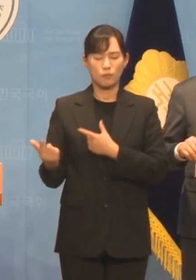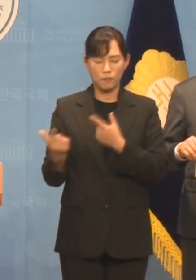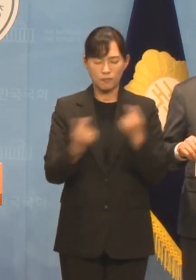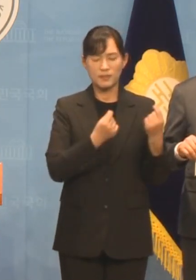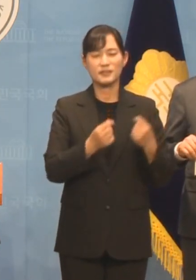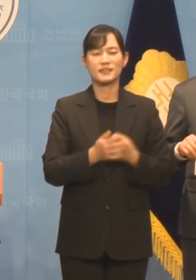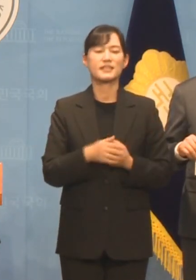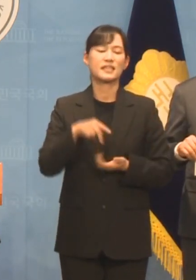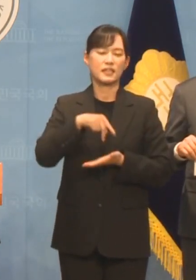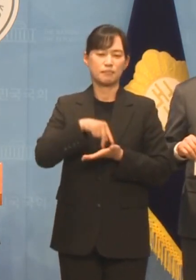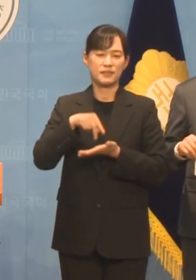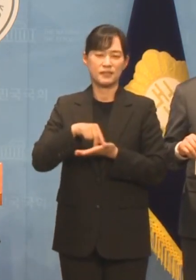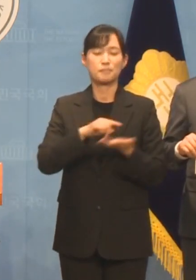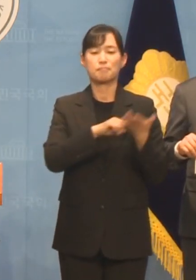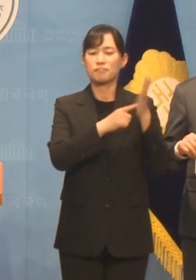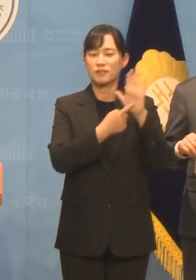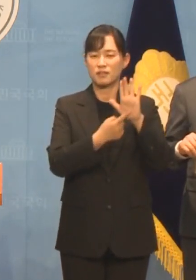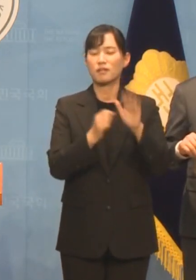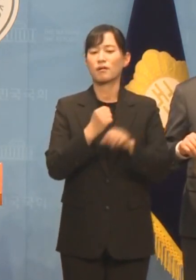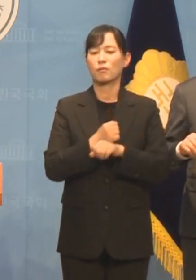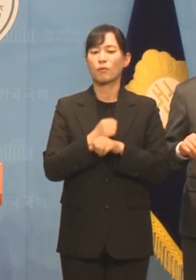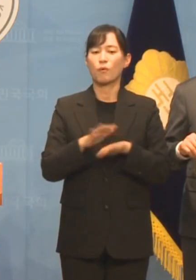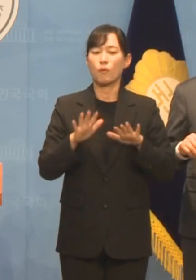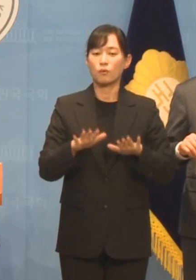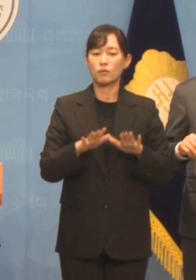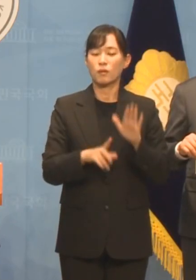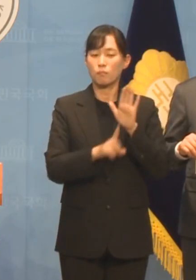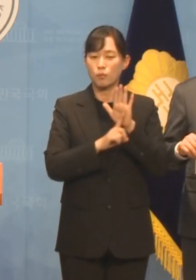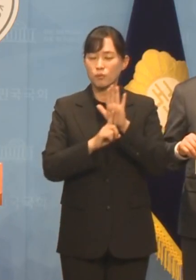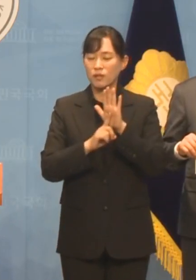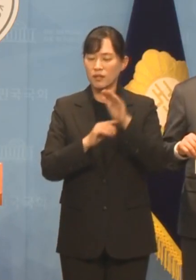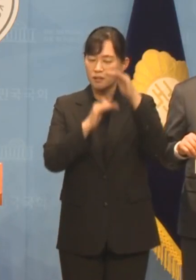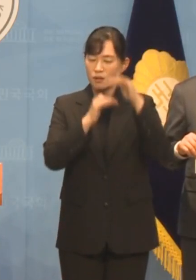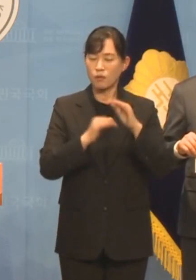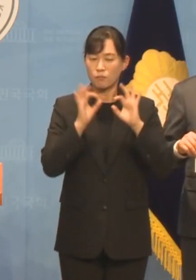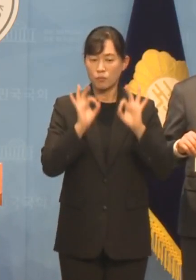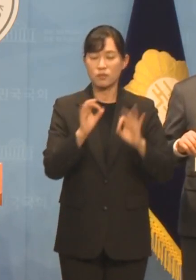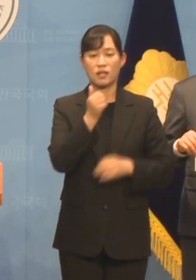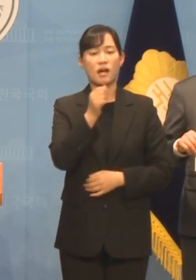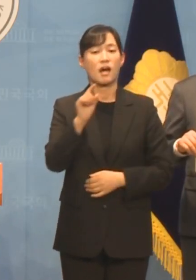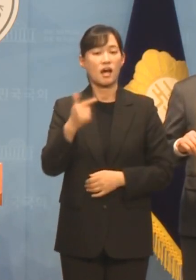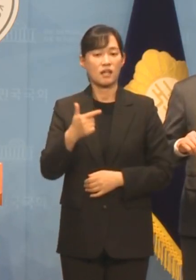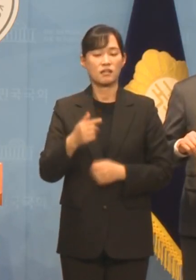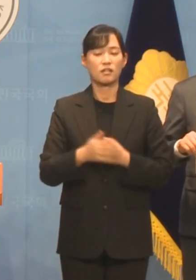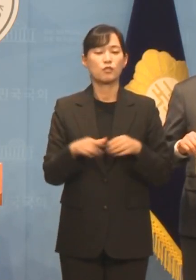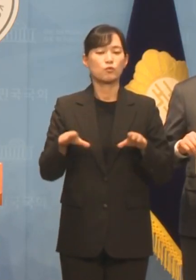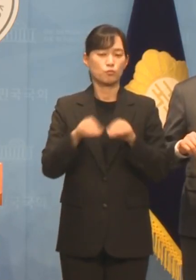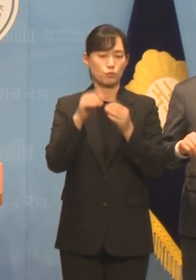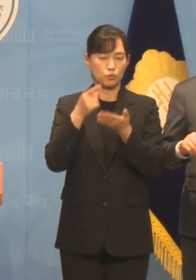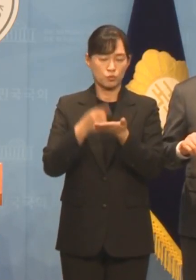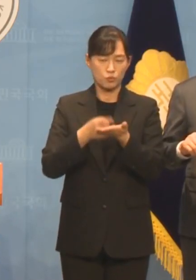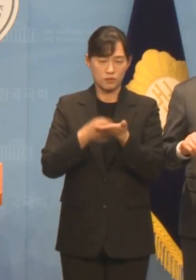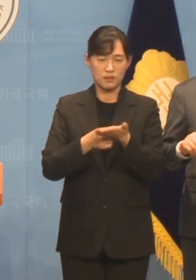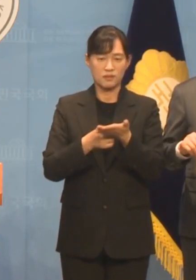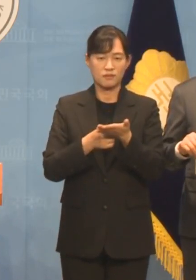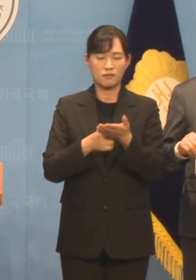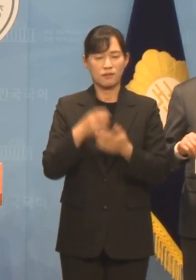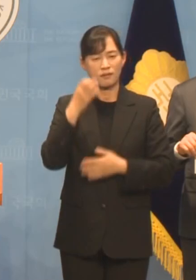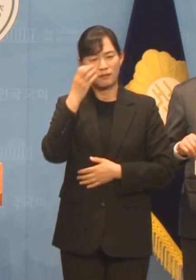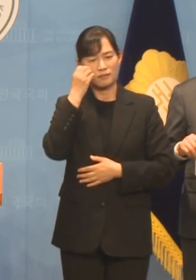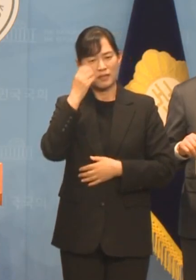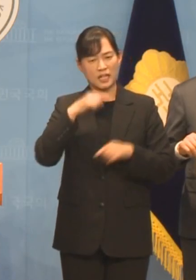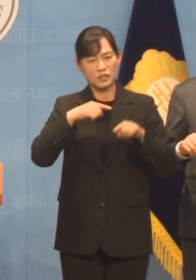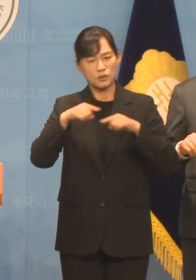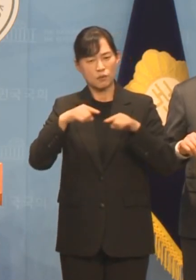일괄적으로 이런 입장을 밝히고요. 오늘 보도의 흐름을 보니까 한덕수 국무총리가 이상한